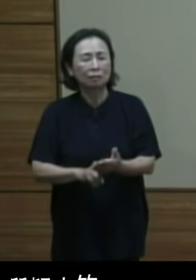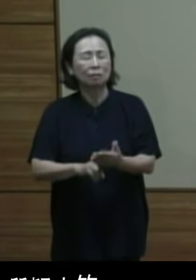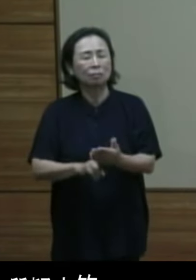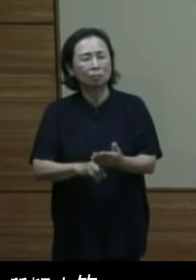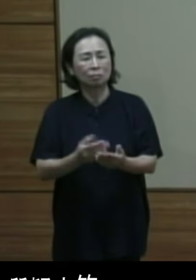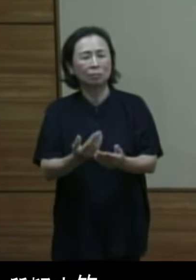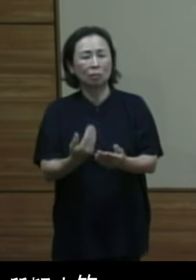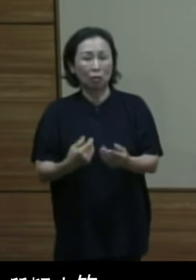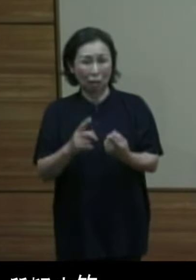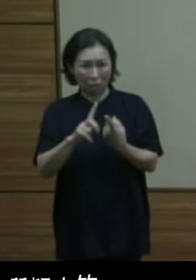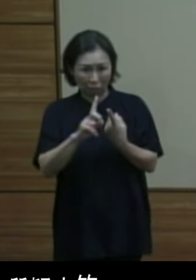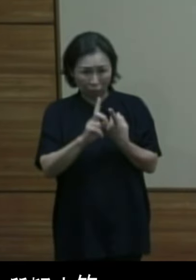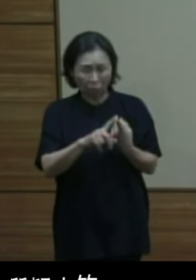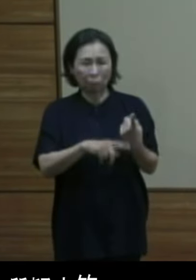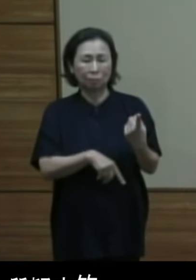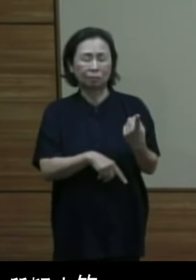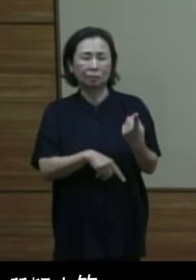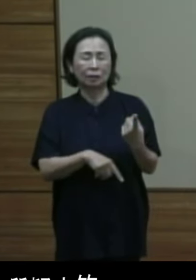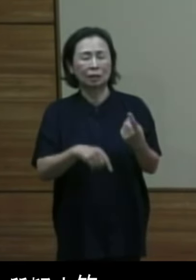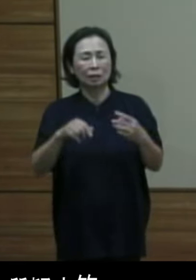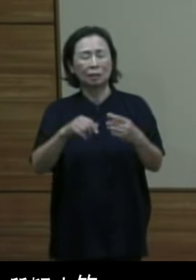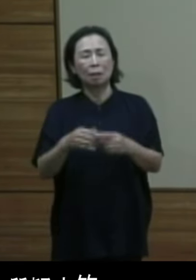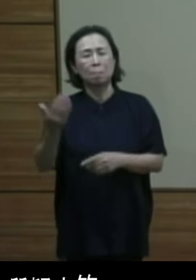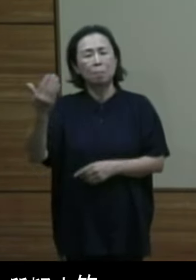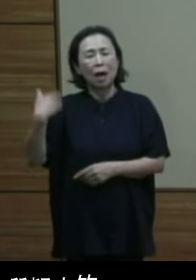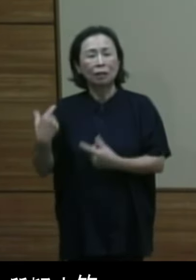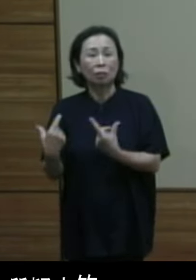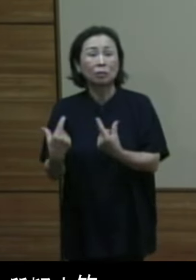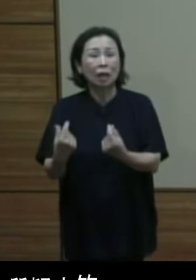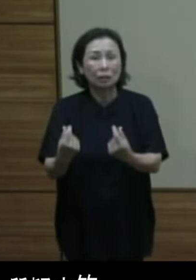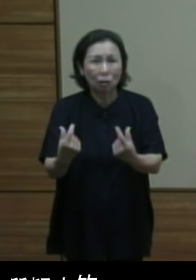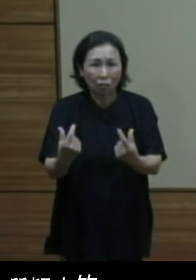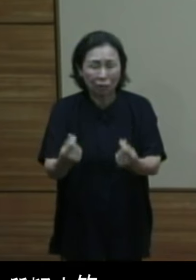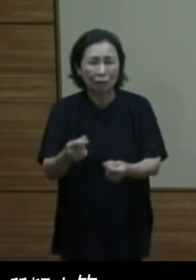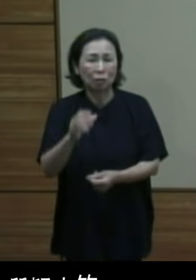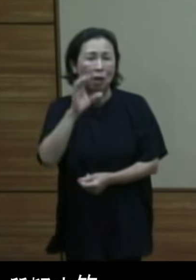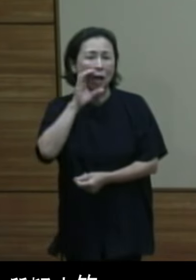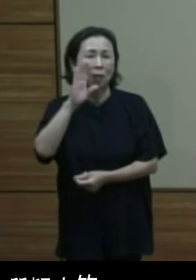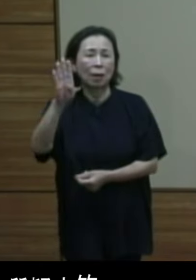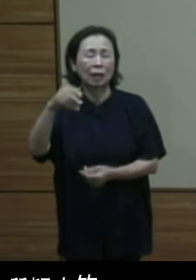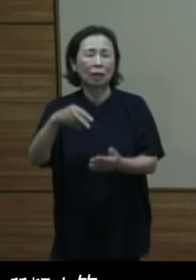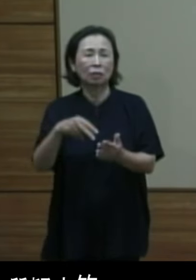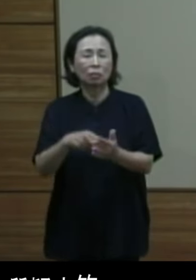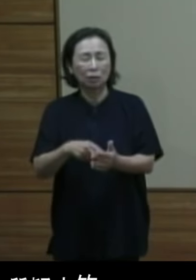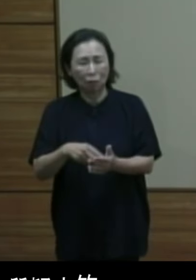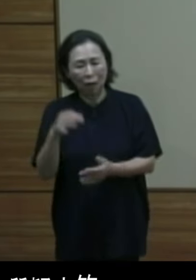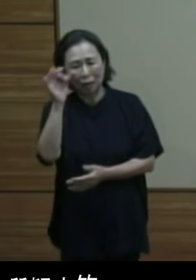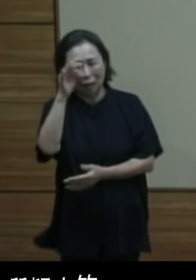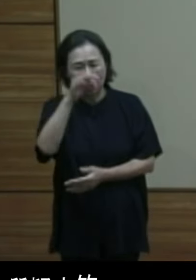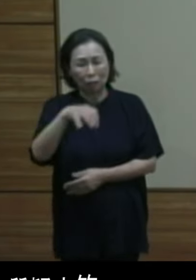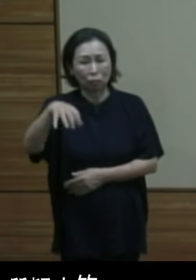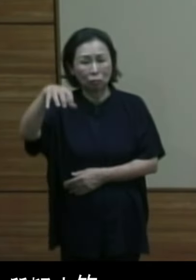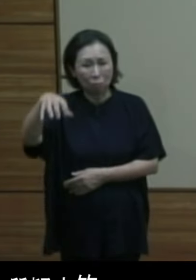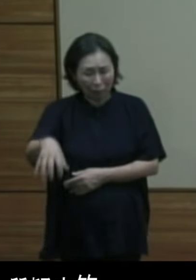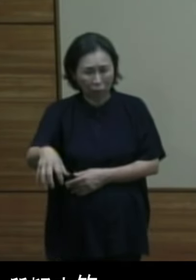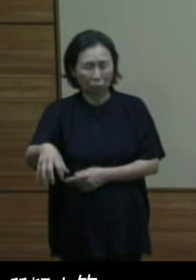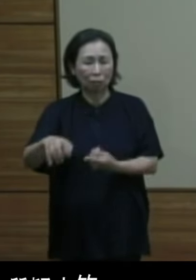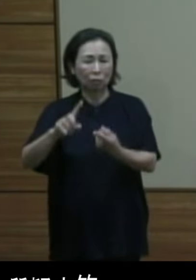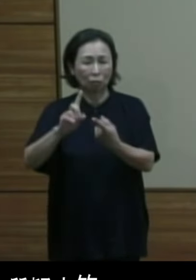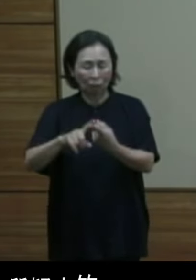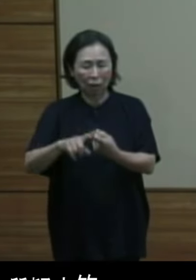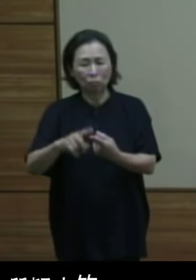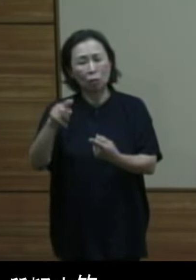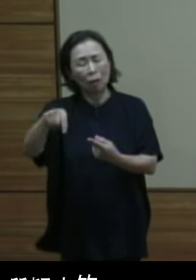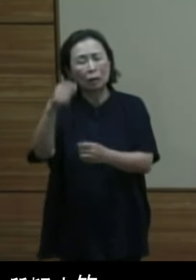けれども、前回同様ですね、県としては見学の場所、基本的に2